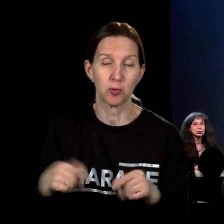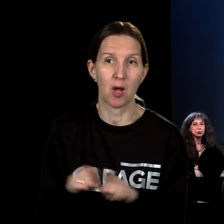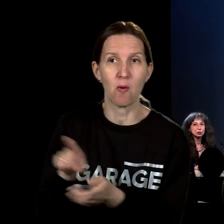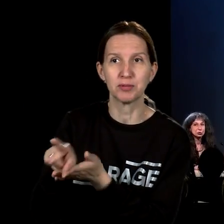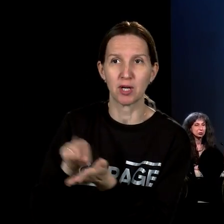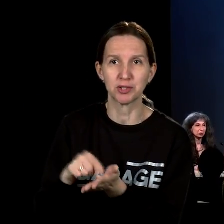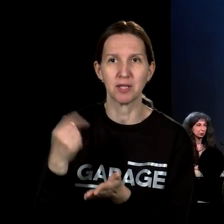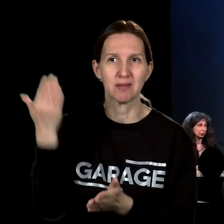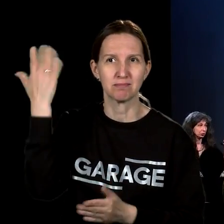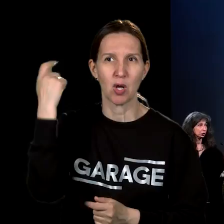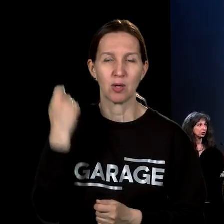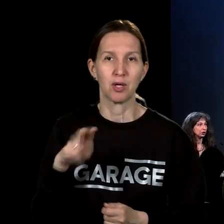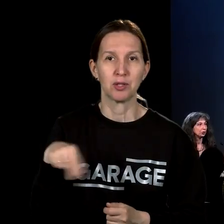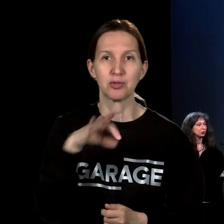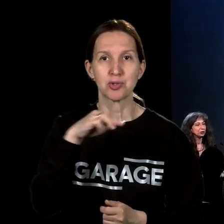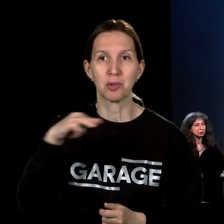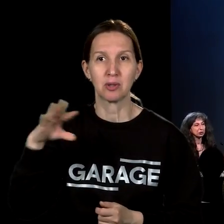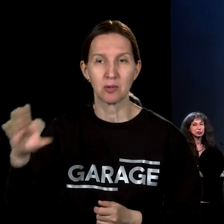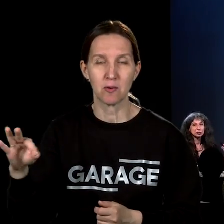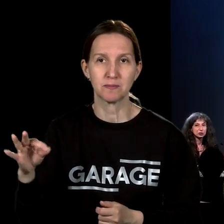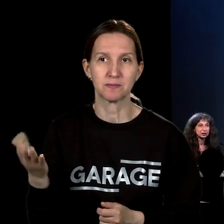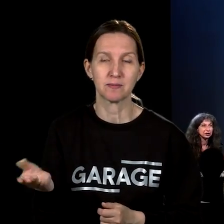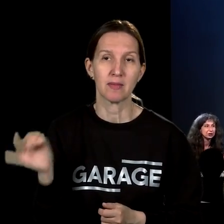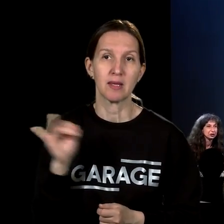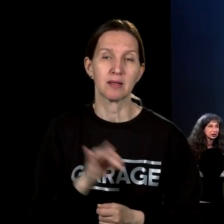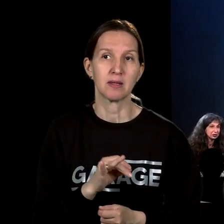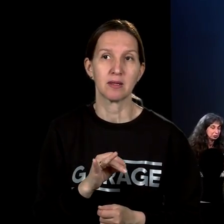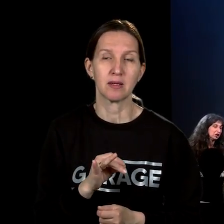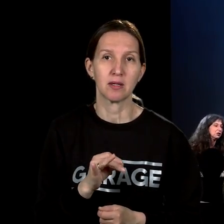сразу же у него этот сюжет религиозный, там